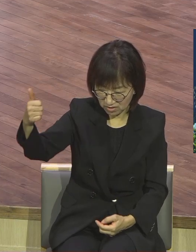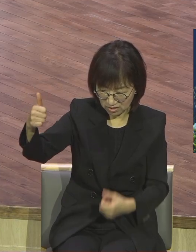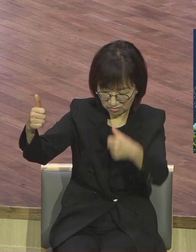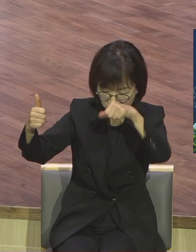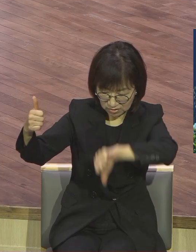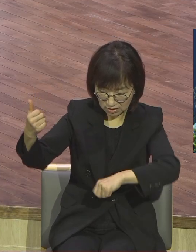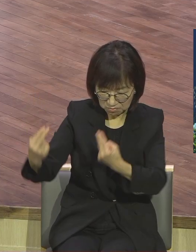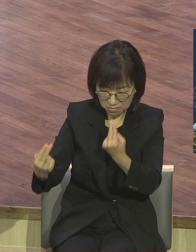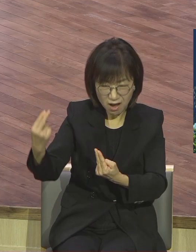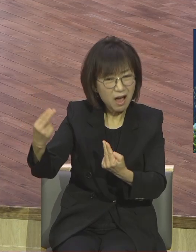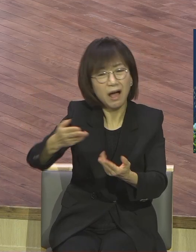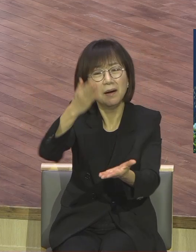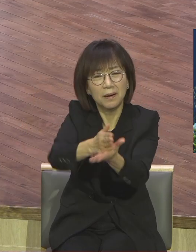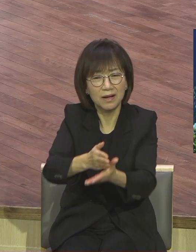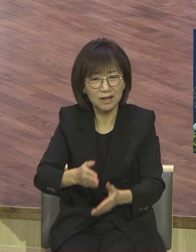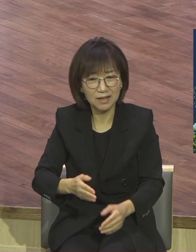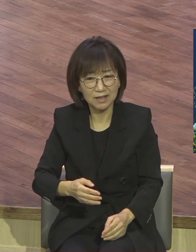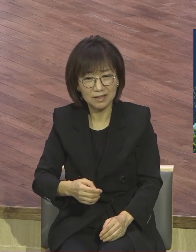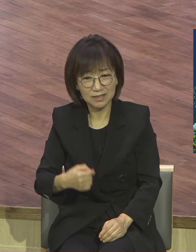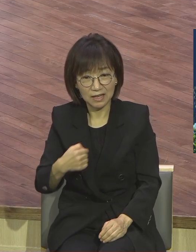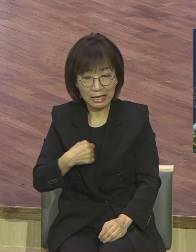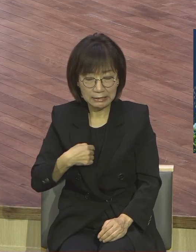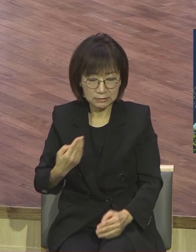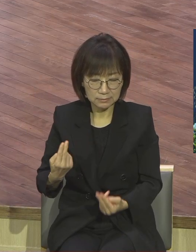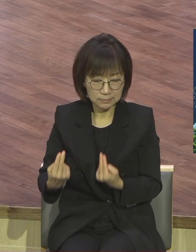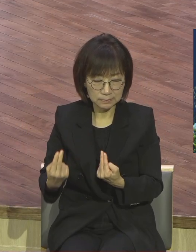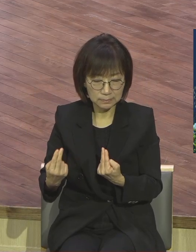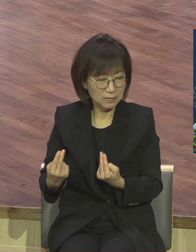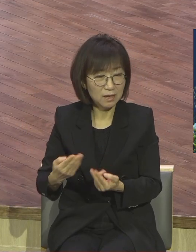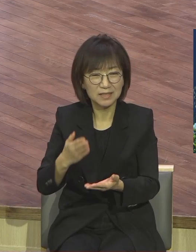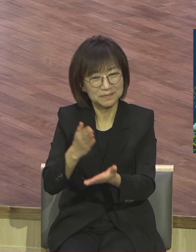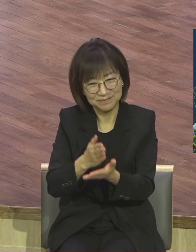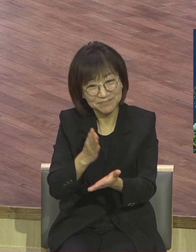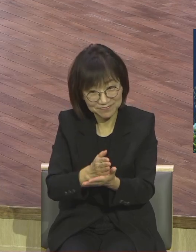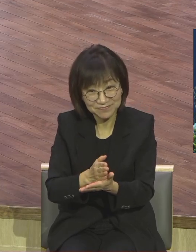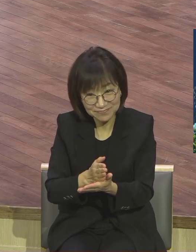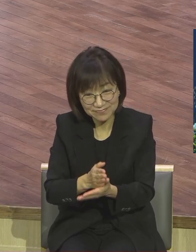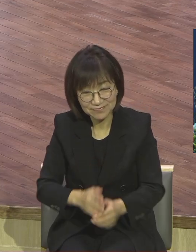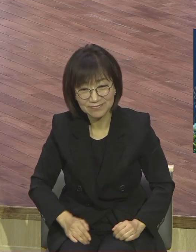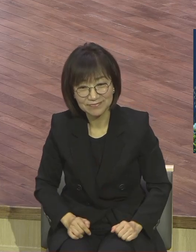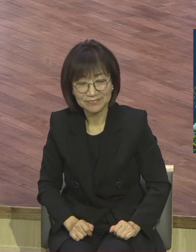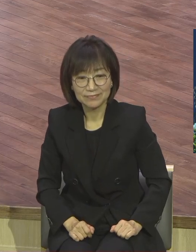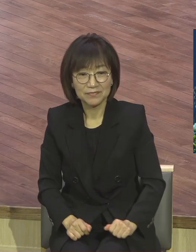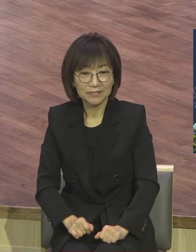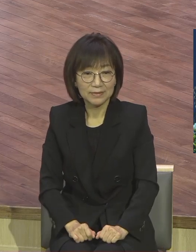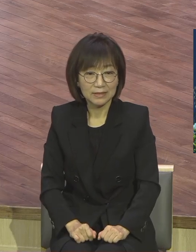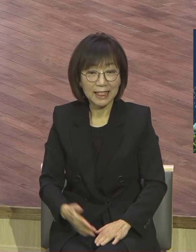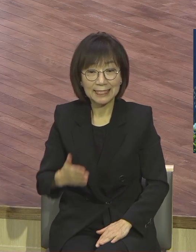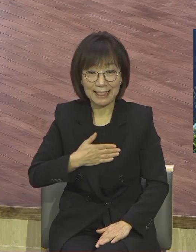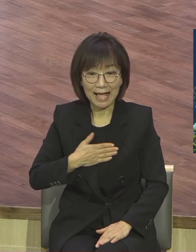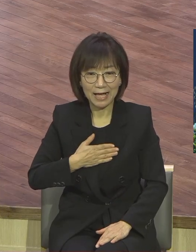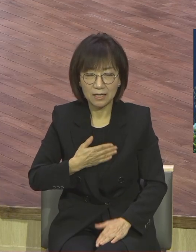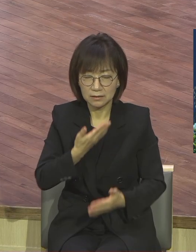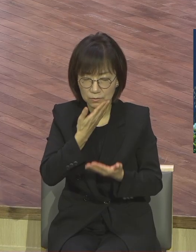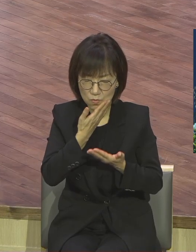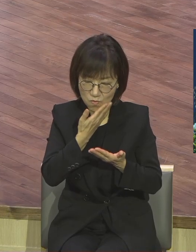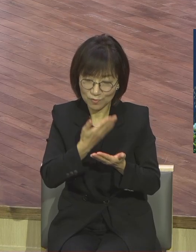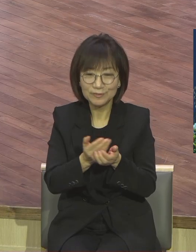됩니다. 남과 비교하는 거. 비교하면 안 돼요. 여러분 자신을 존중해야